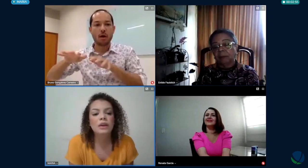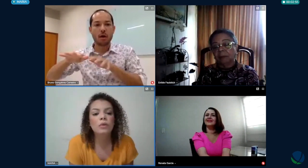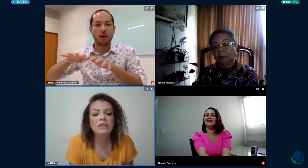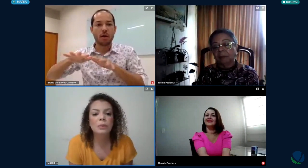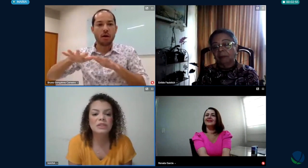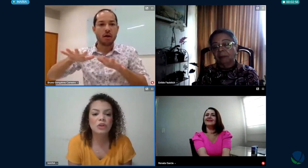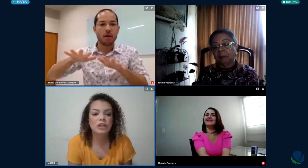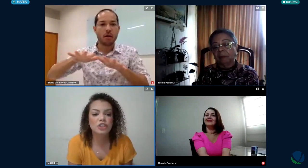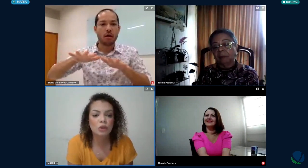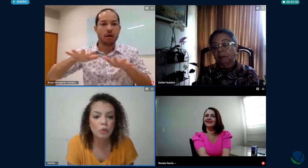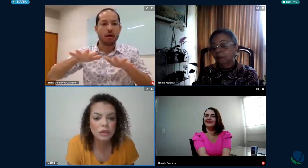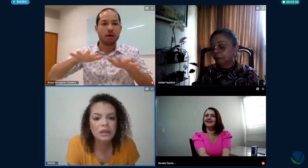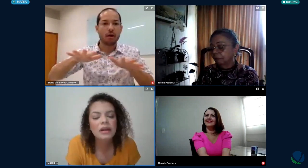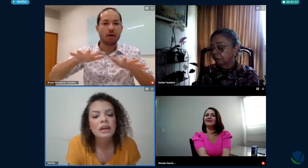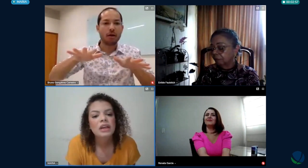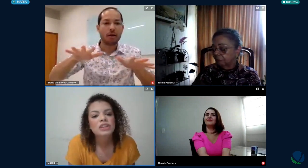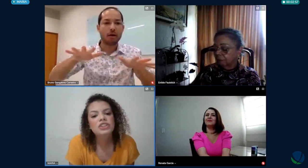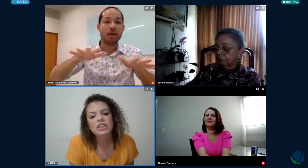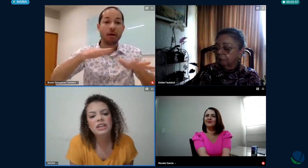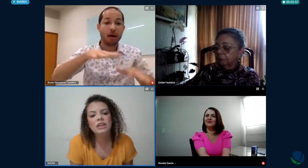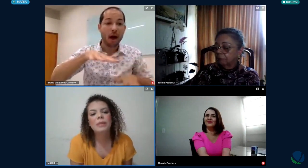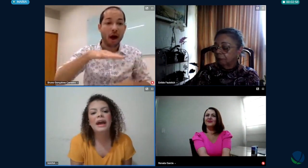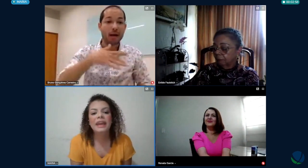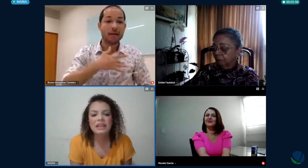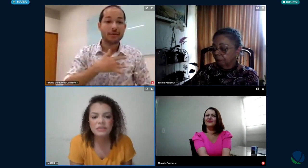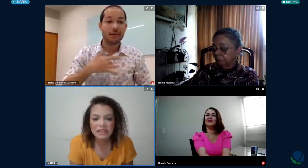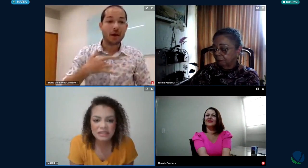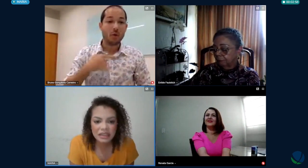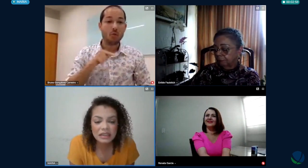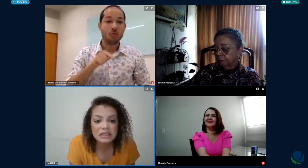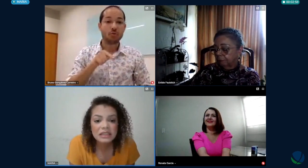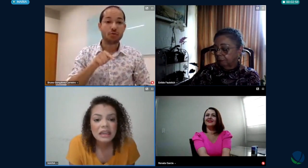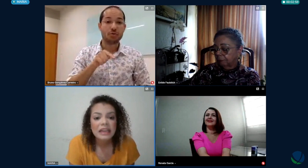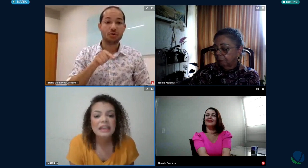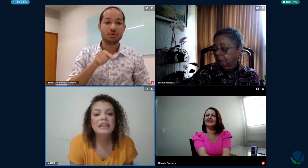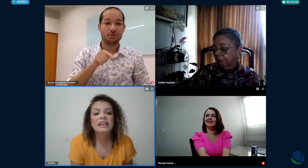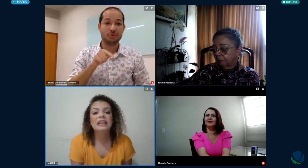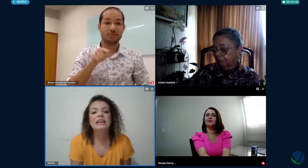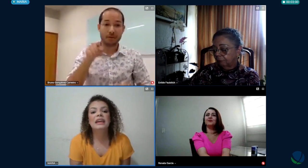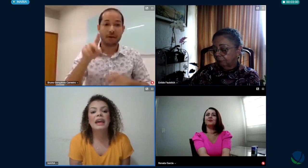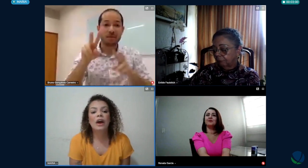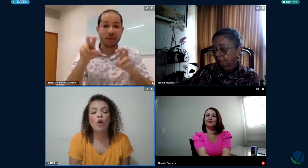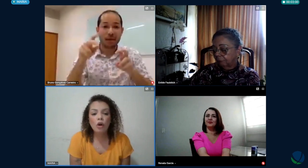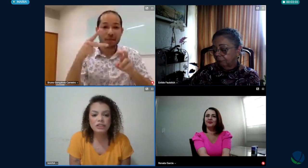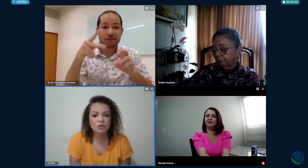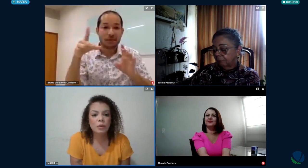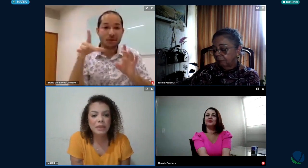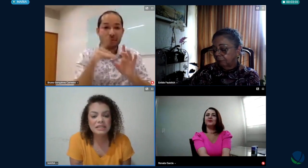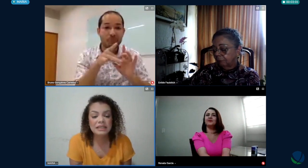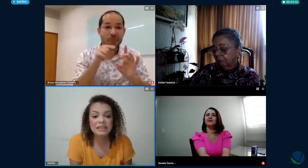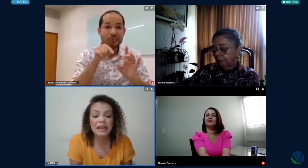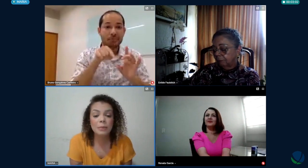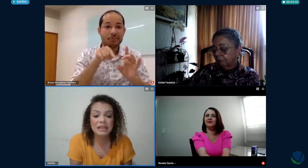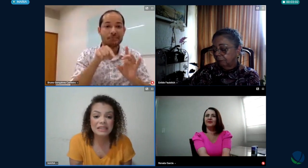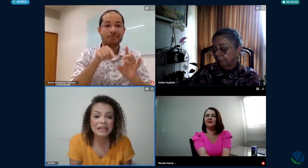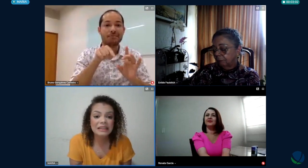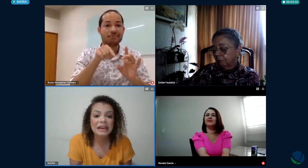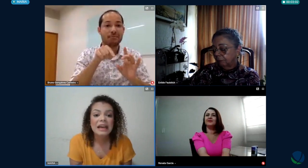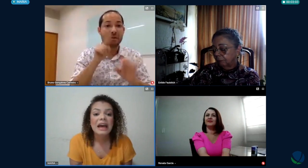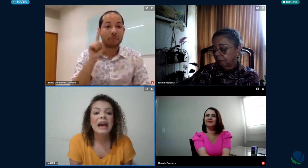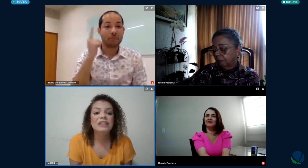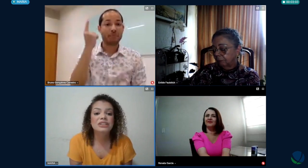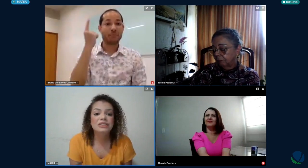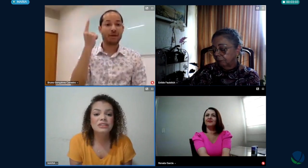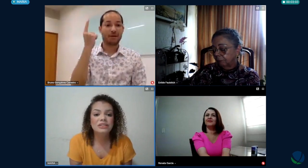língua que contém uma história de luta, de barreiras vencidas, e que hoje a sua pesquisa